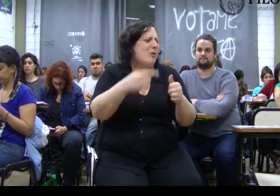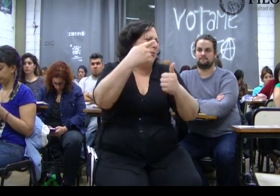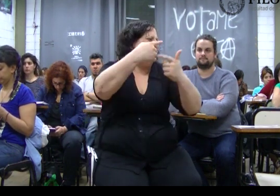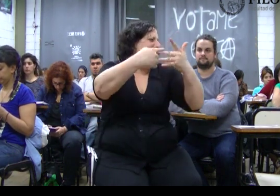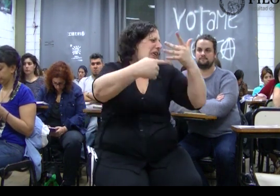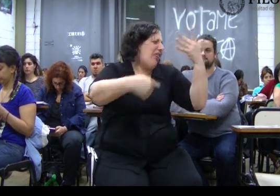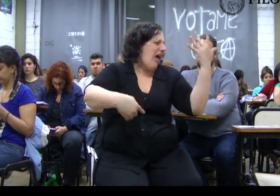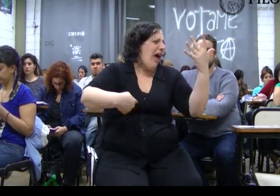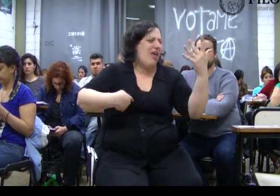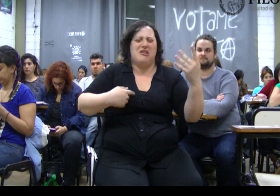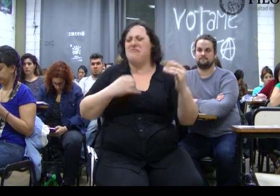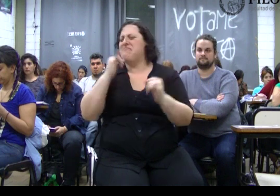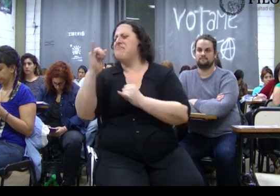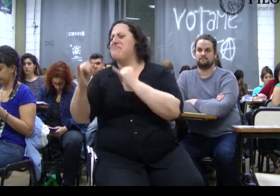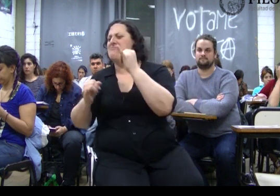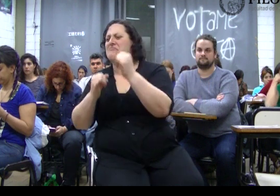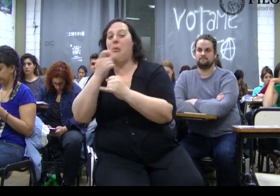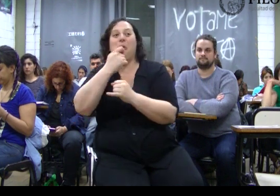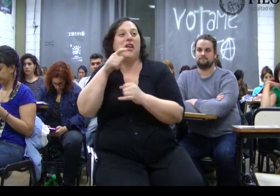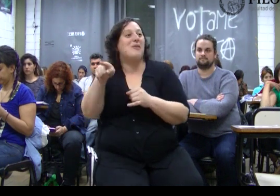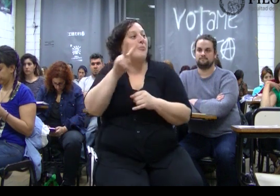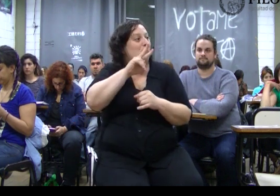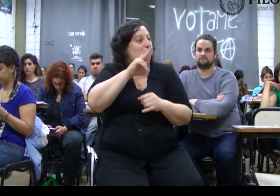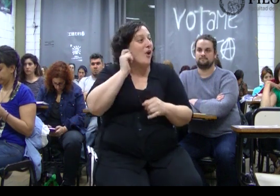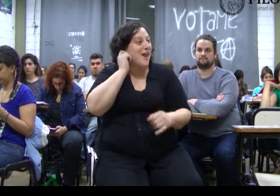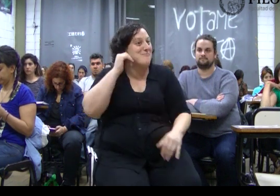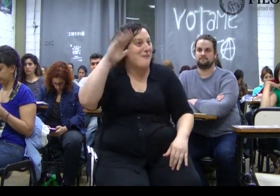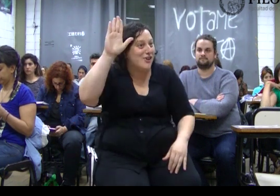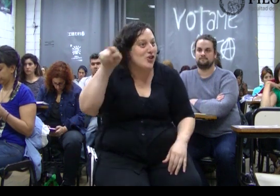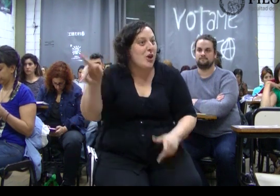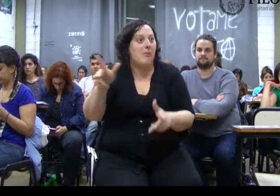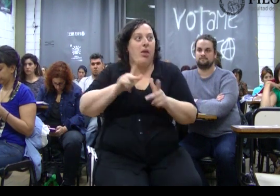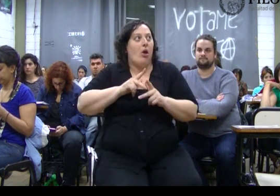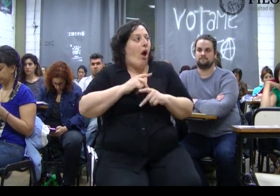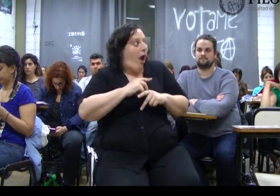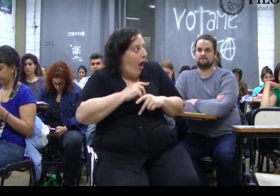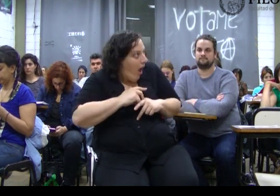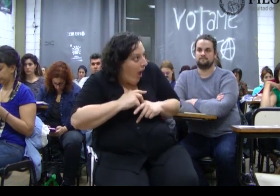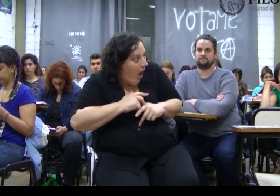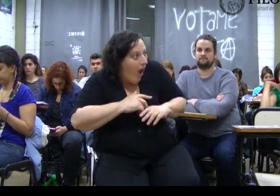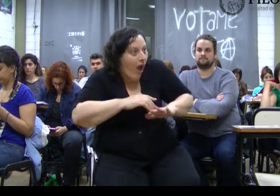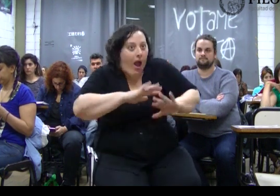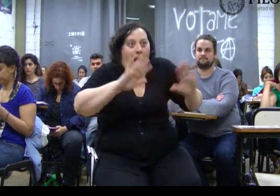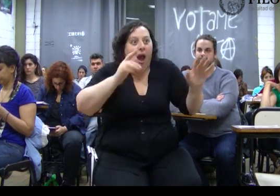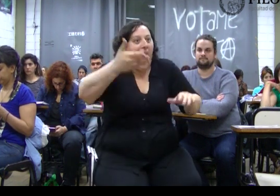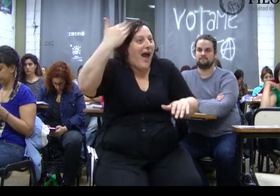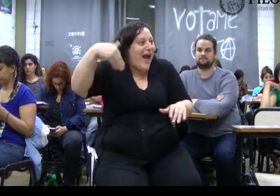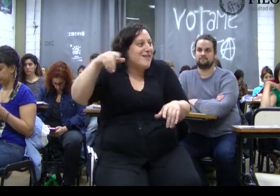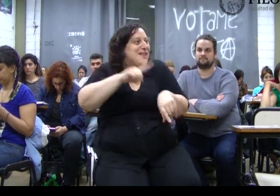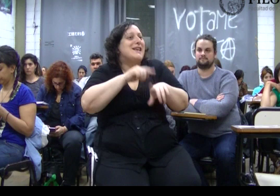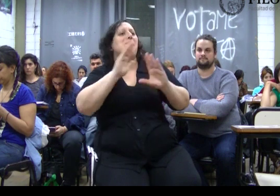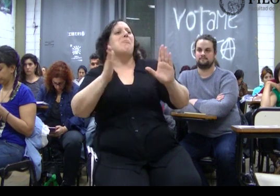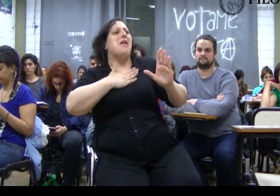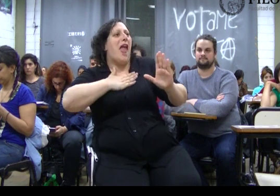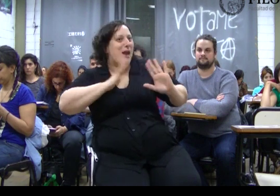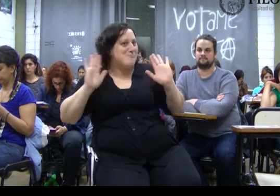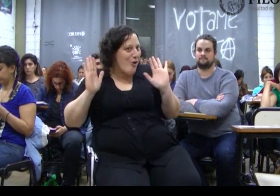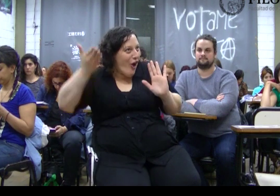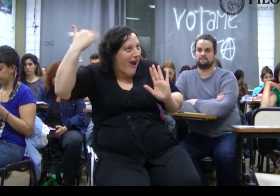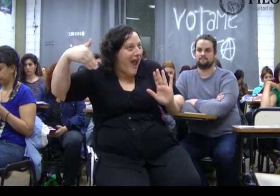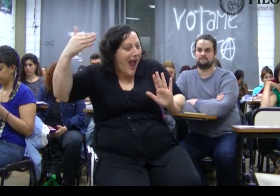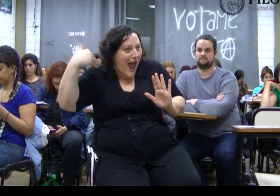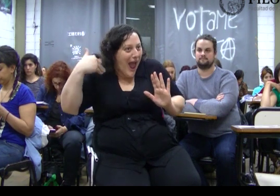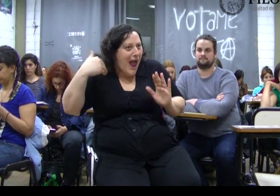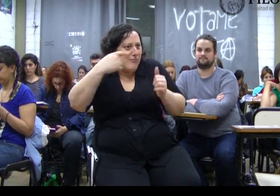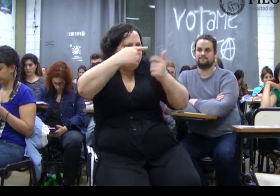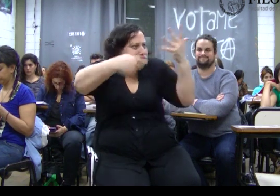señora grande decía: ay, chicas, la verdad es que me quedo anonadada porque en mi época no había tantos métodos como ahora, o sabía, no